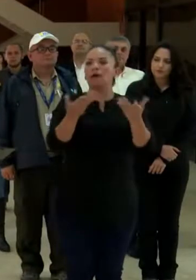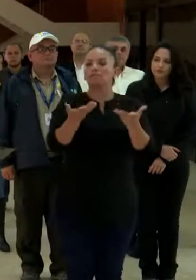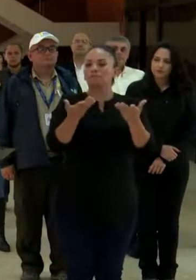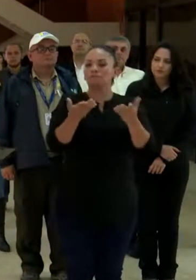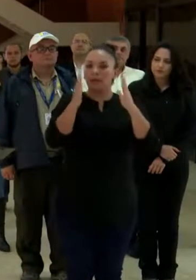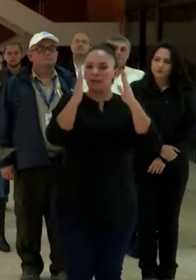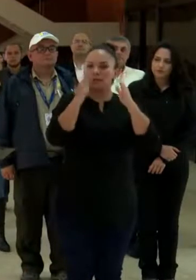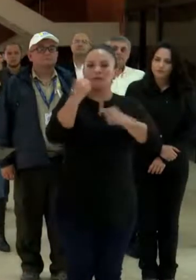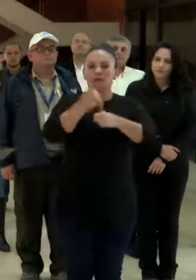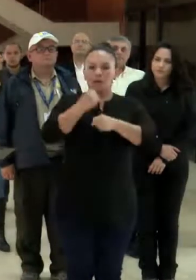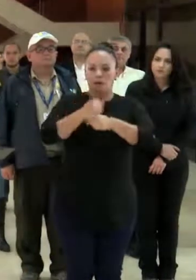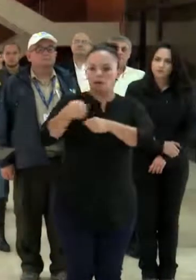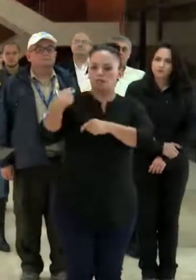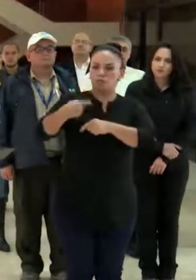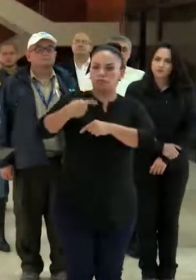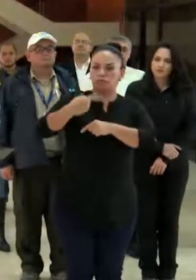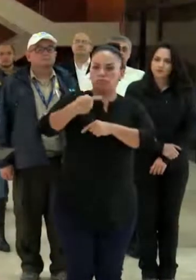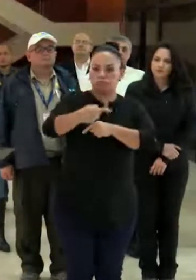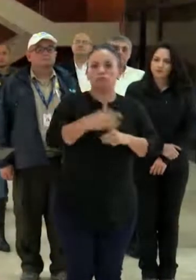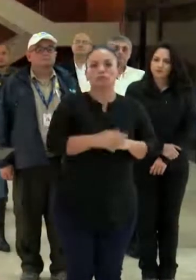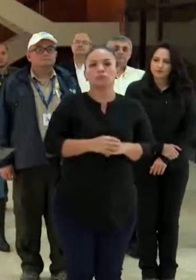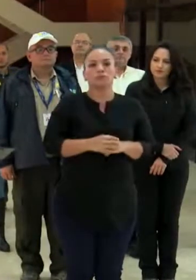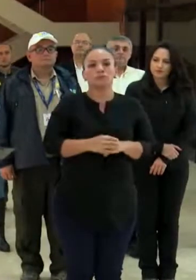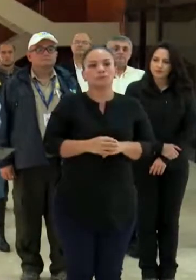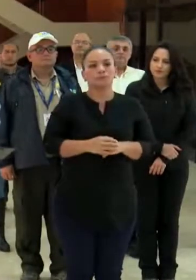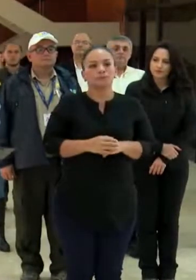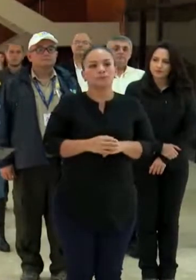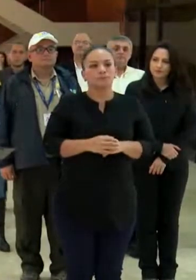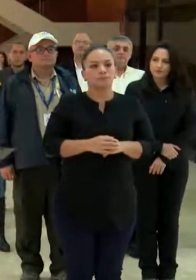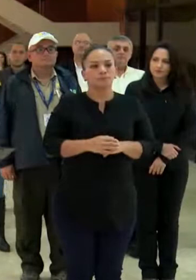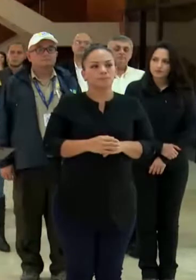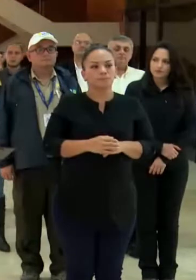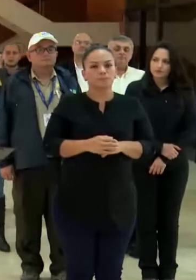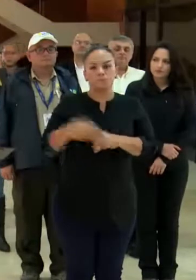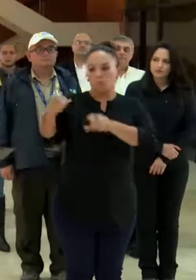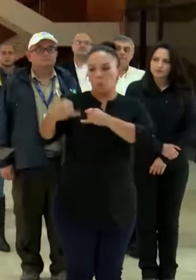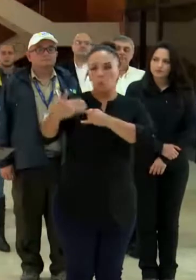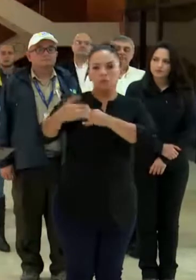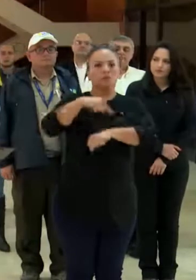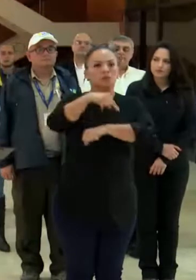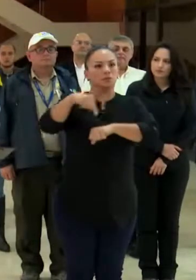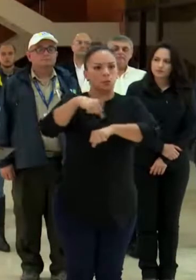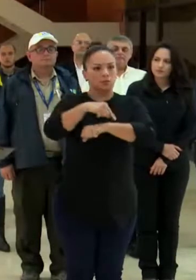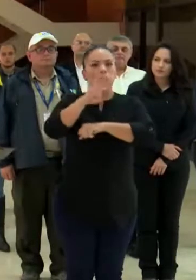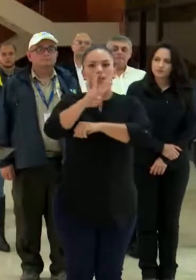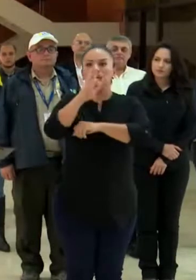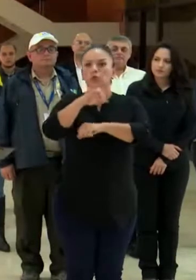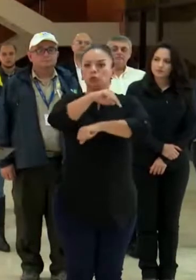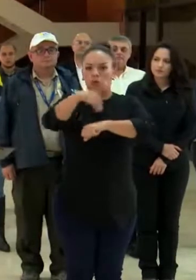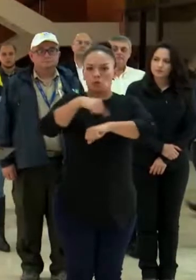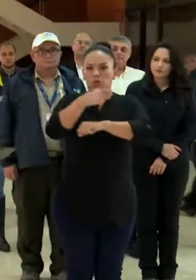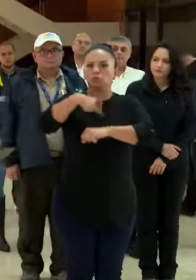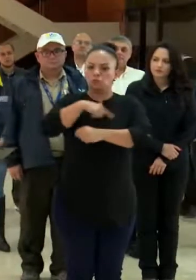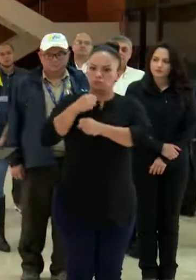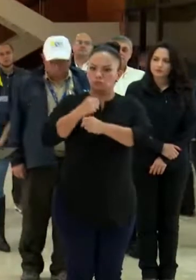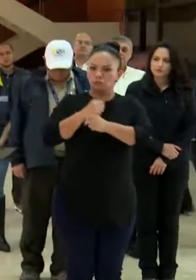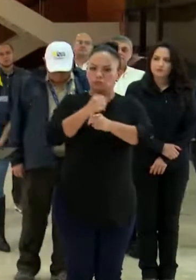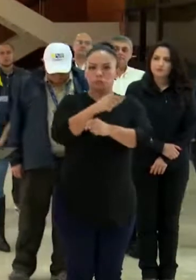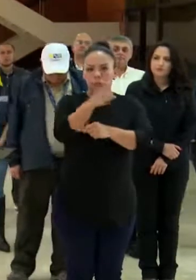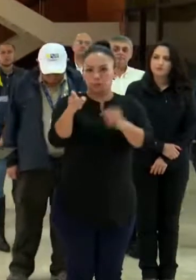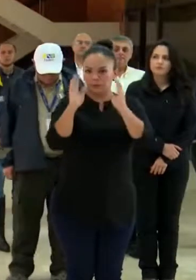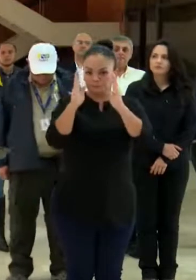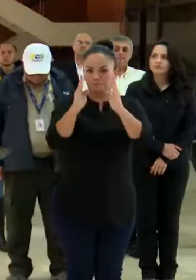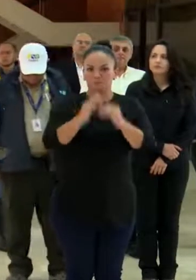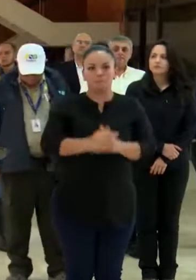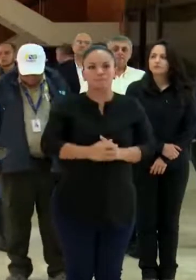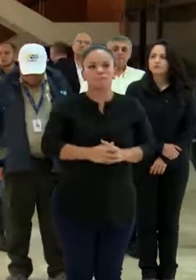que hemos venido haciendo en las últimas horas, 48 horas.